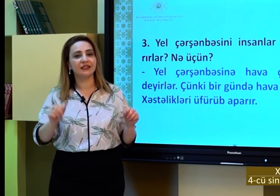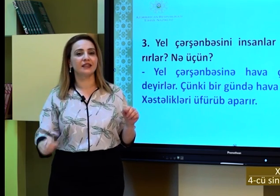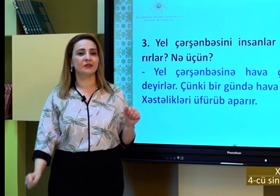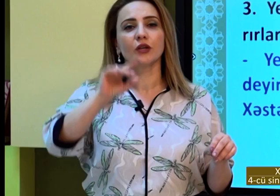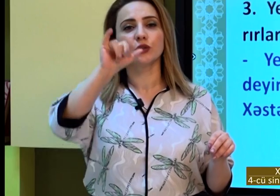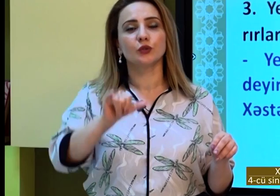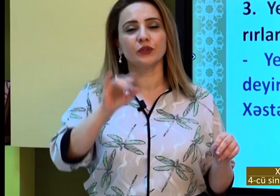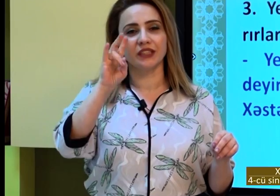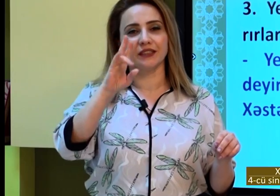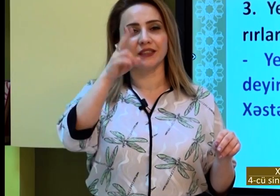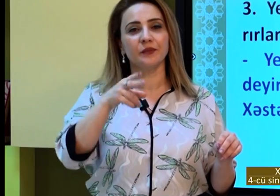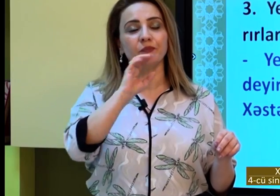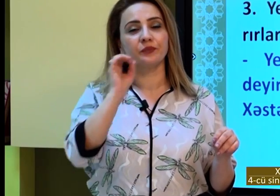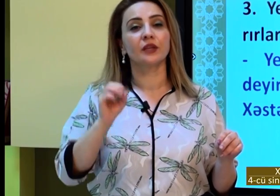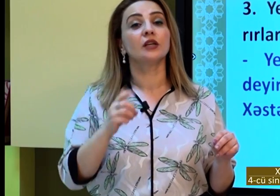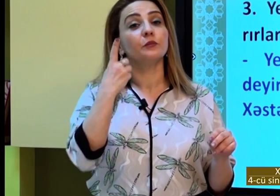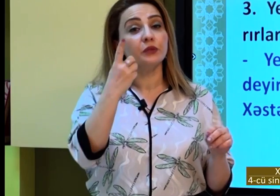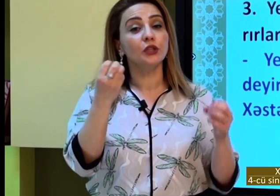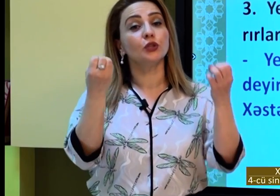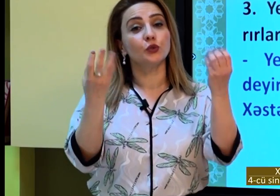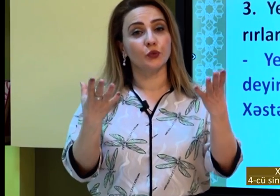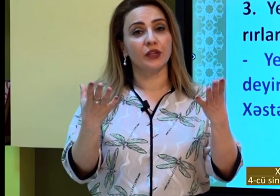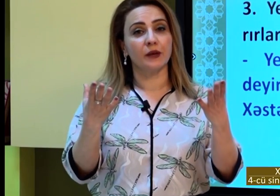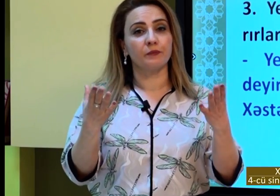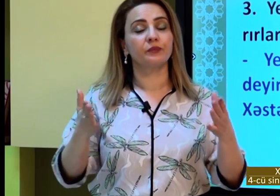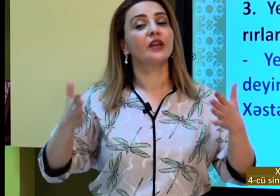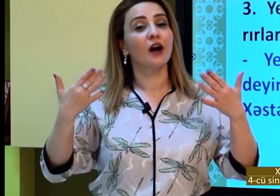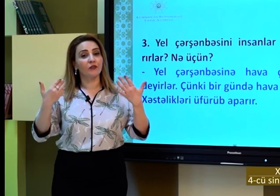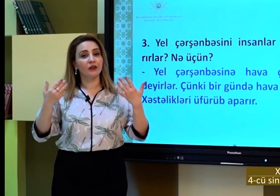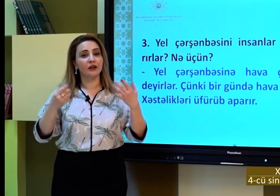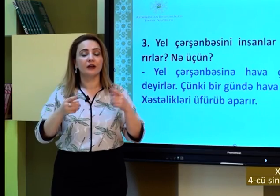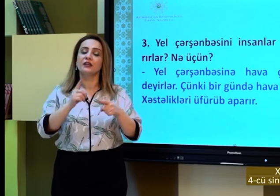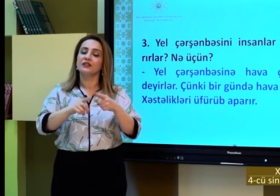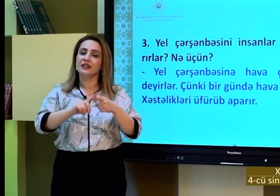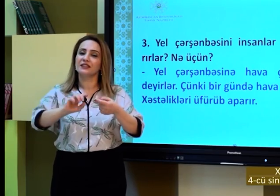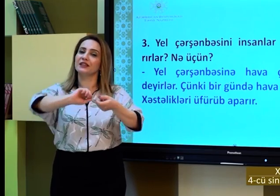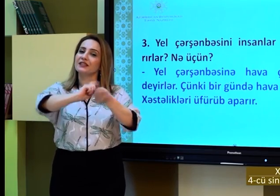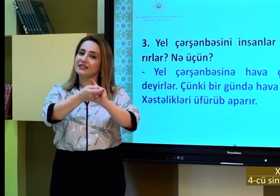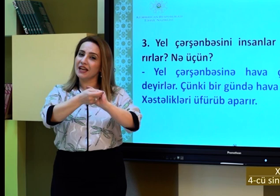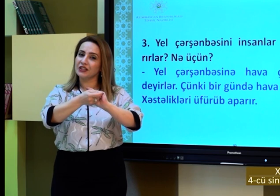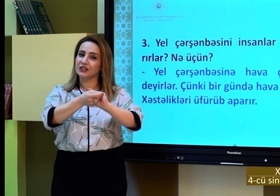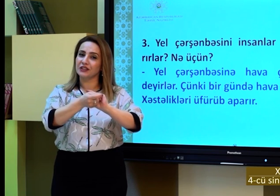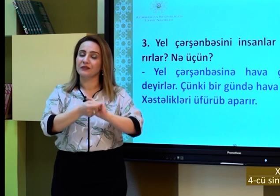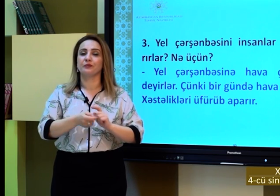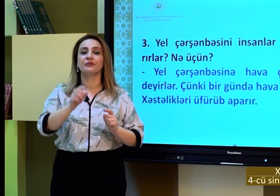deyirlər. Çünki bir gündə hava tez-tez dəyişir